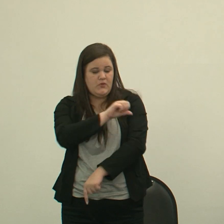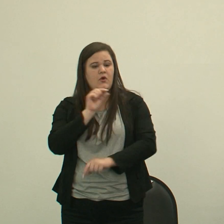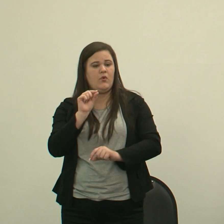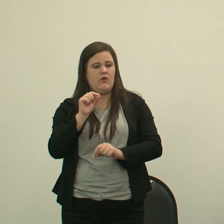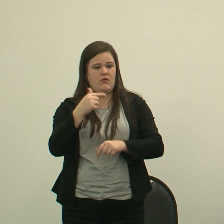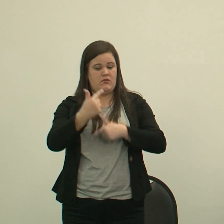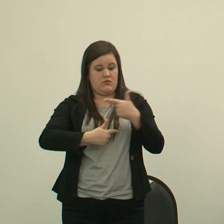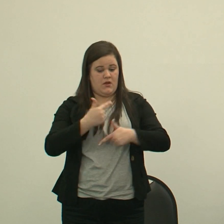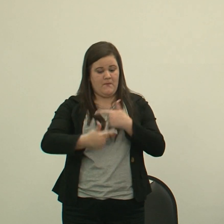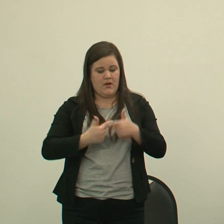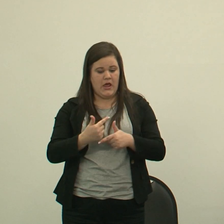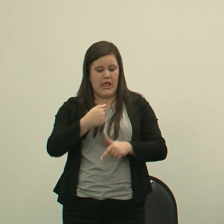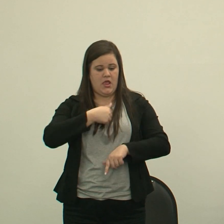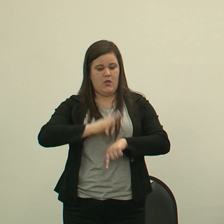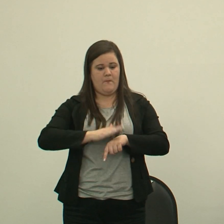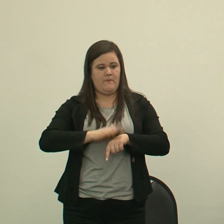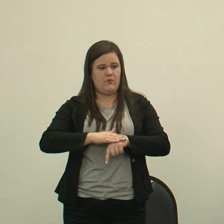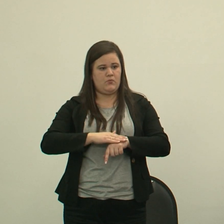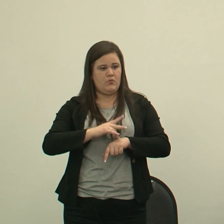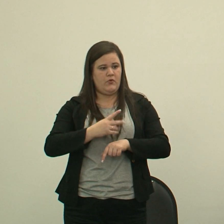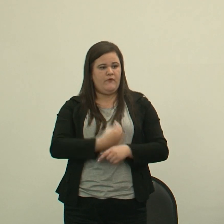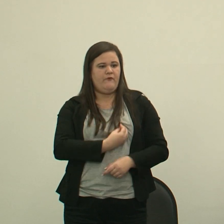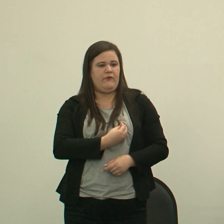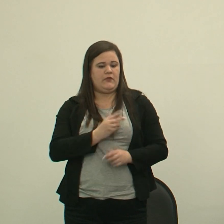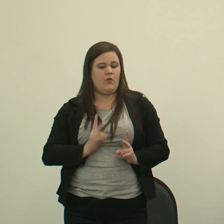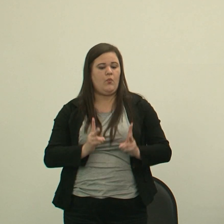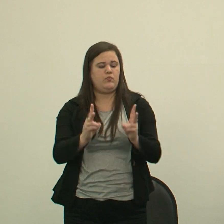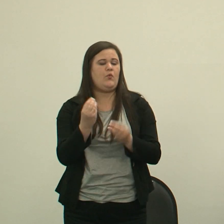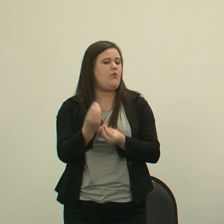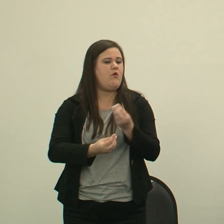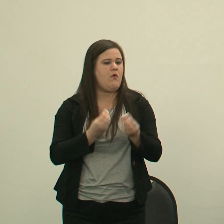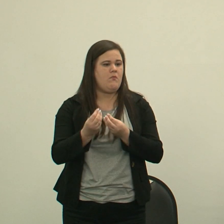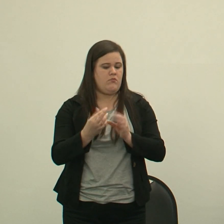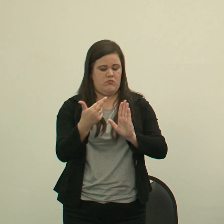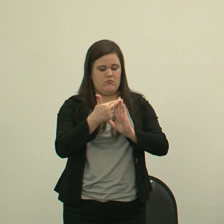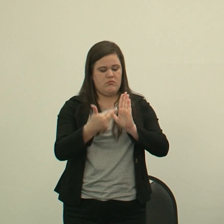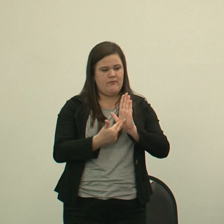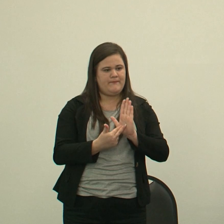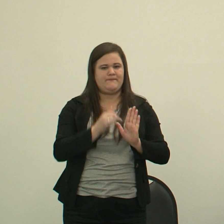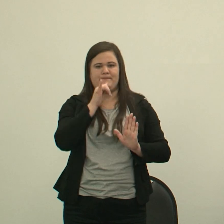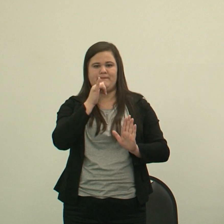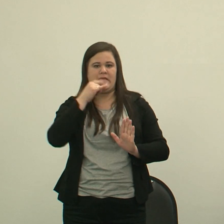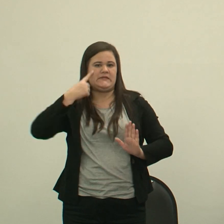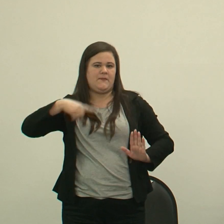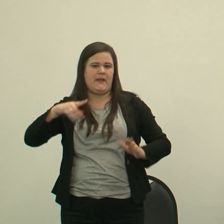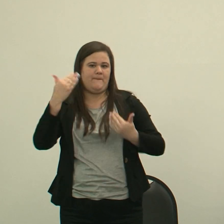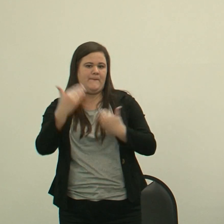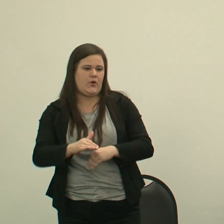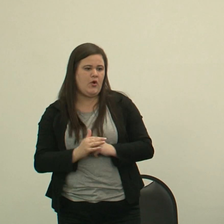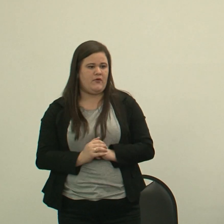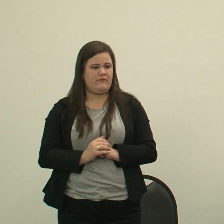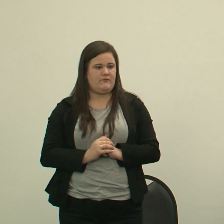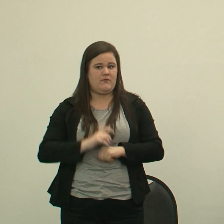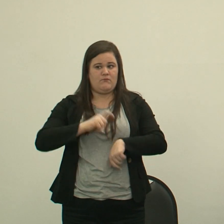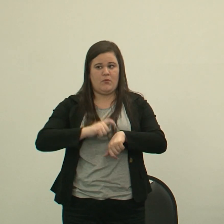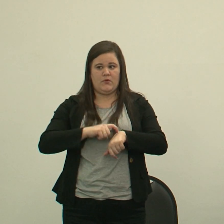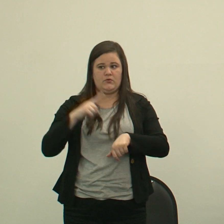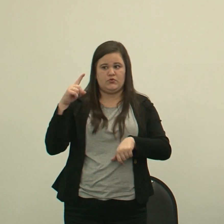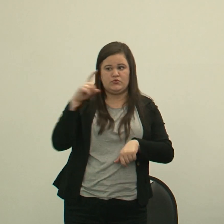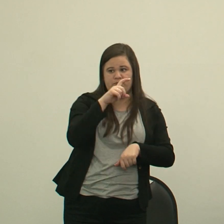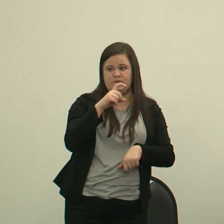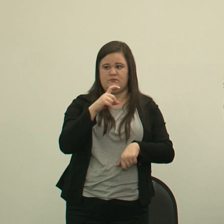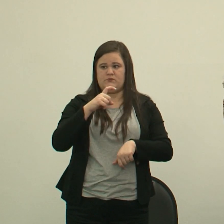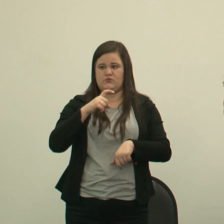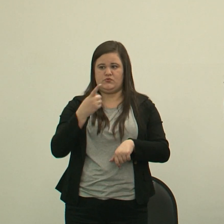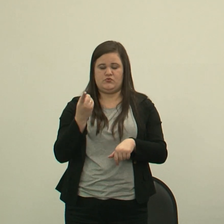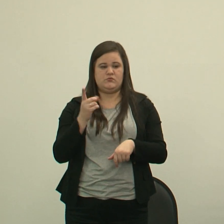Que exemplos? Como é que você pode fazer? Guia de sobrevivência para quê? Para a semana de prova? Para uma situação difícil? Como é que vocês podem fazer?